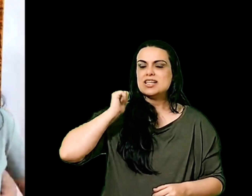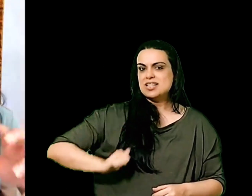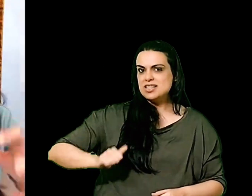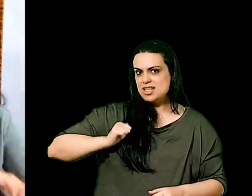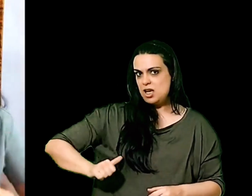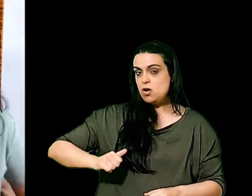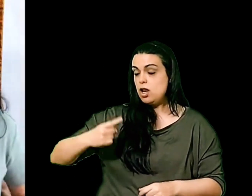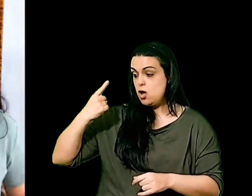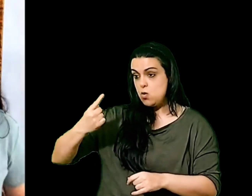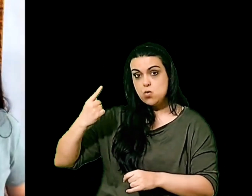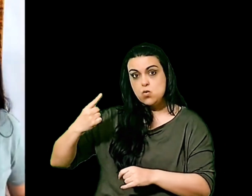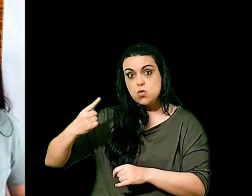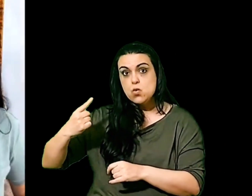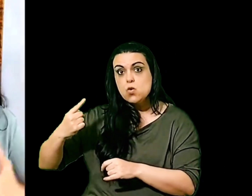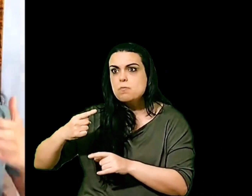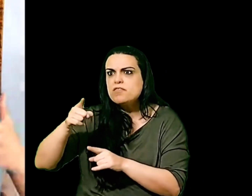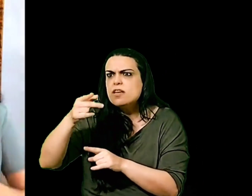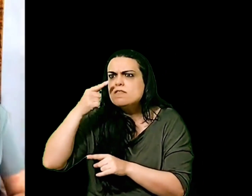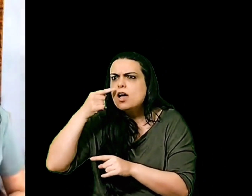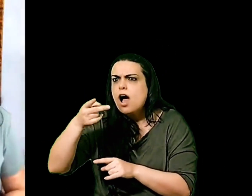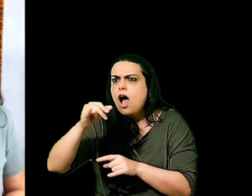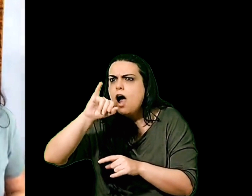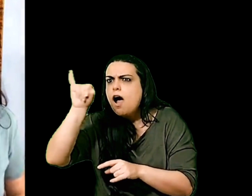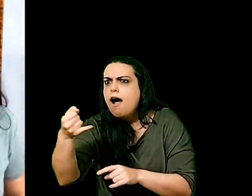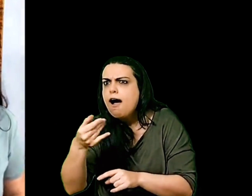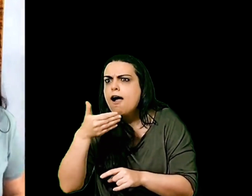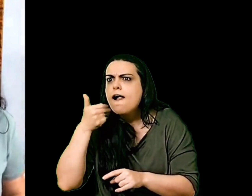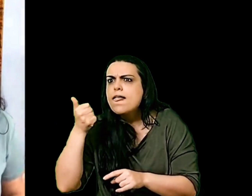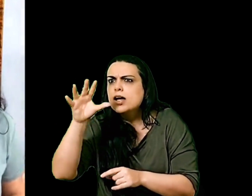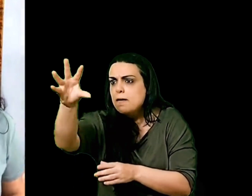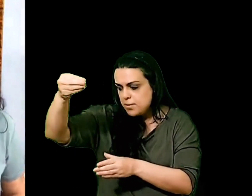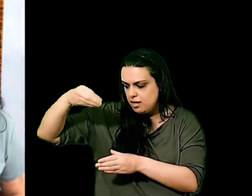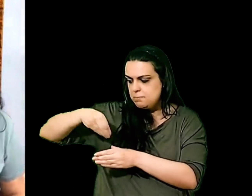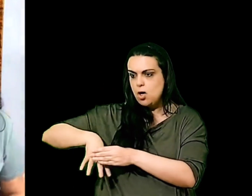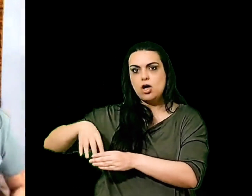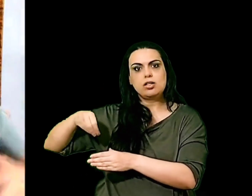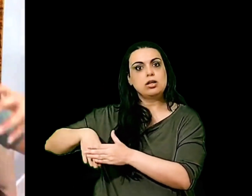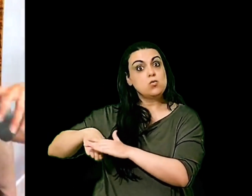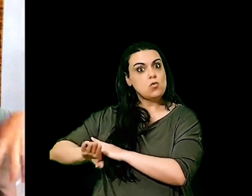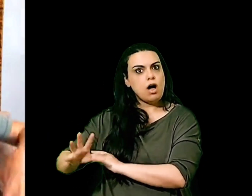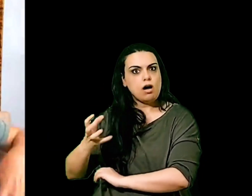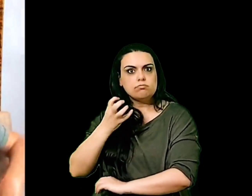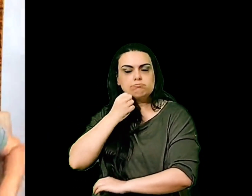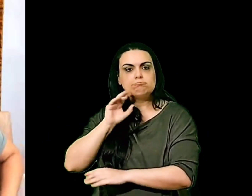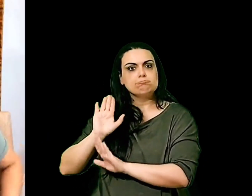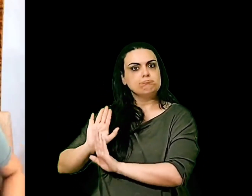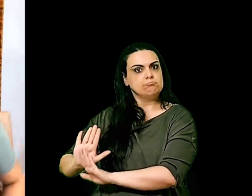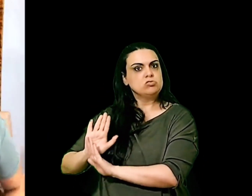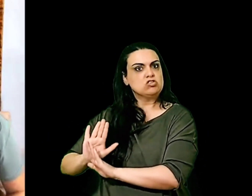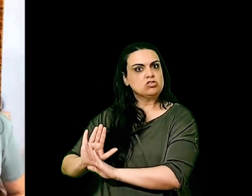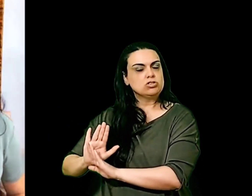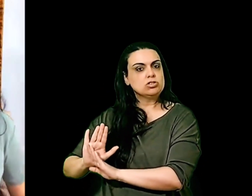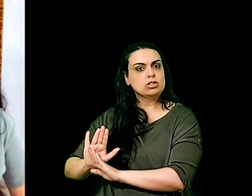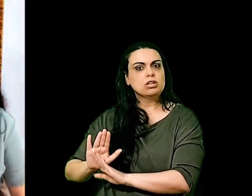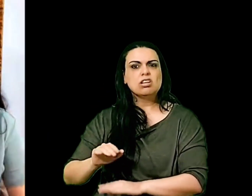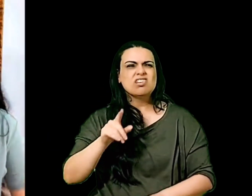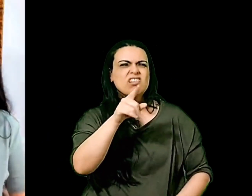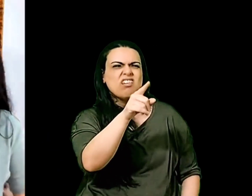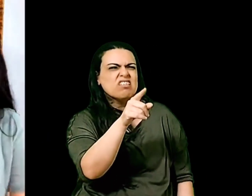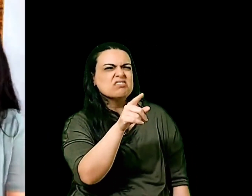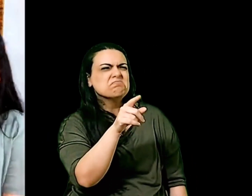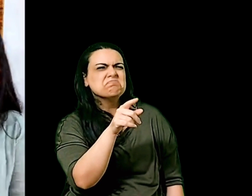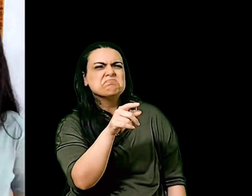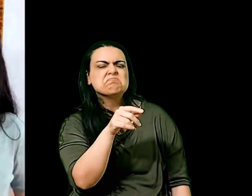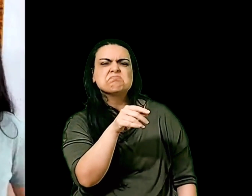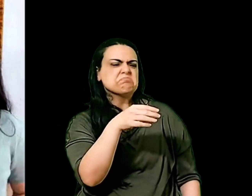arrumadinha. Teve proveito, você captou, é encaixe, você viu uma oportunidade daquilo, coloca na sacolinha cheia. Alguma